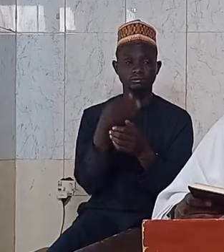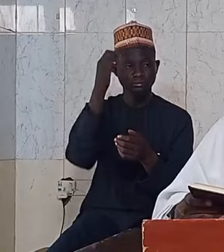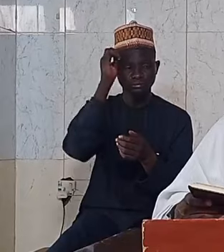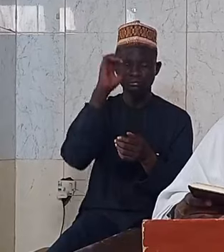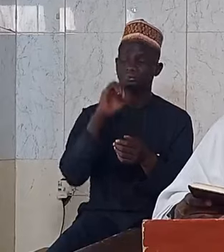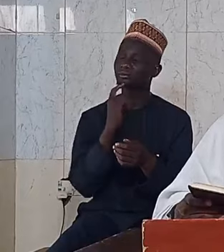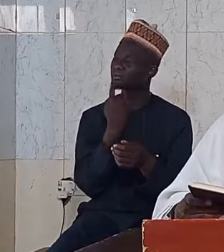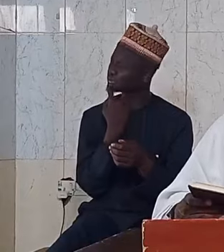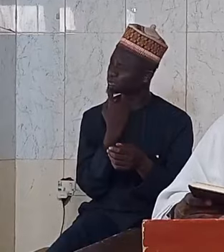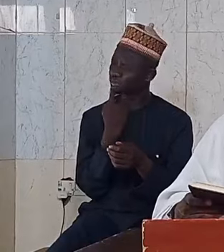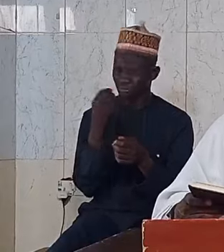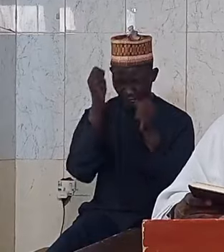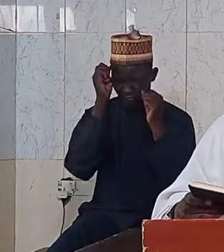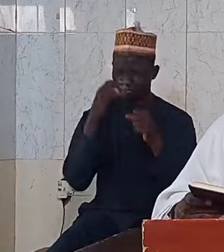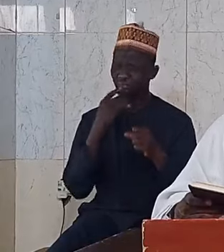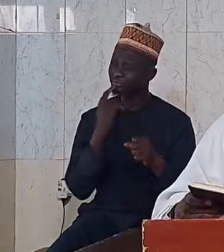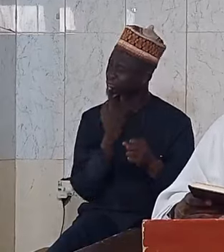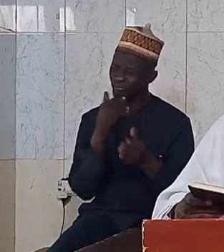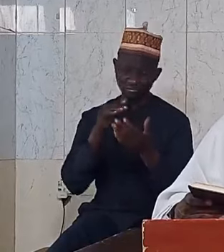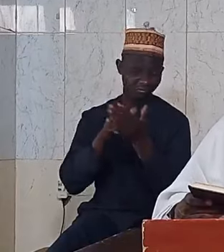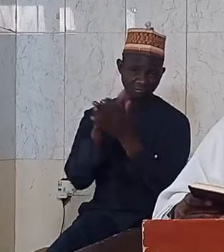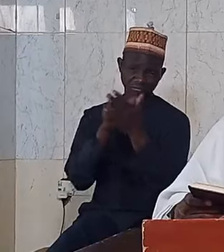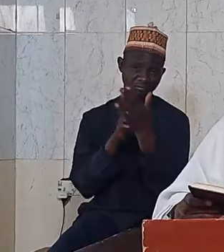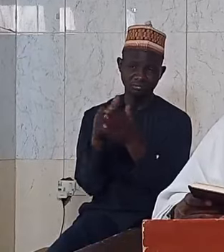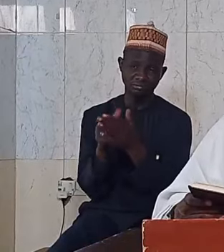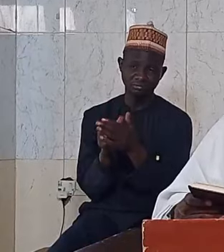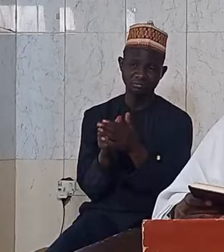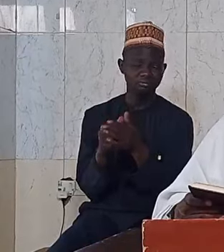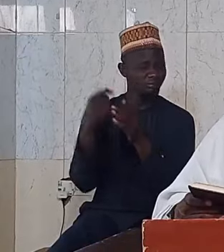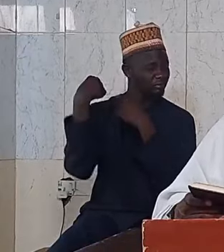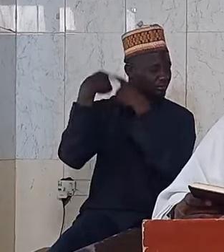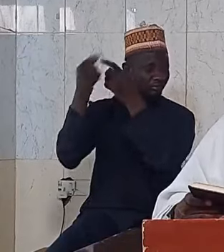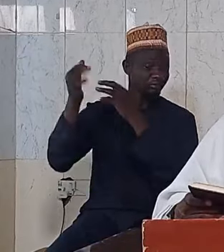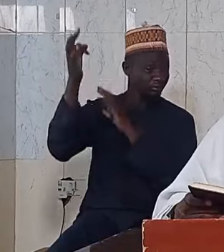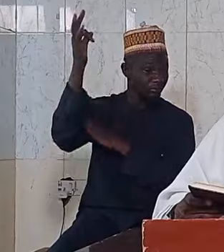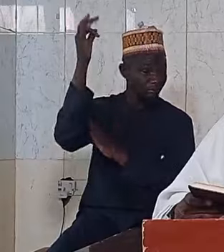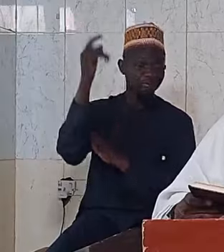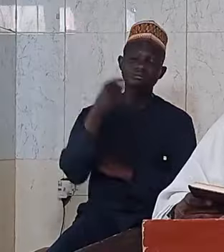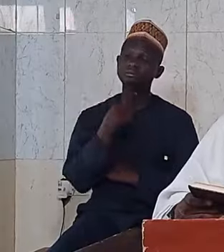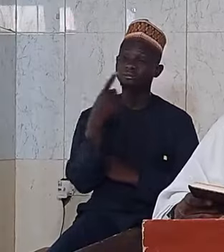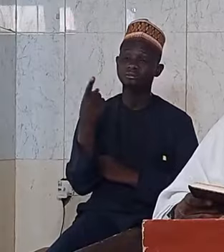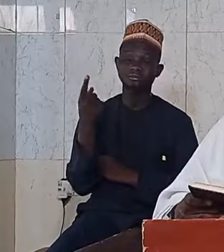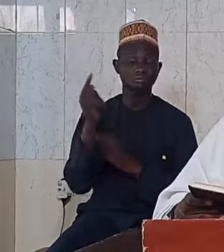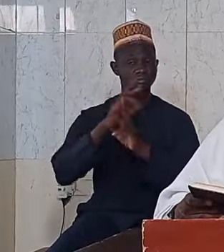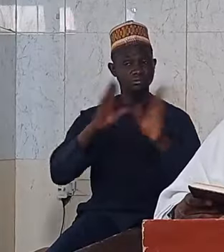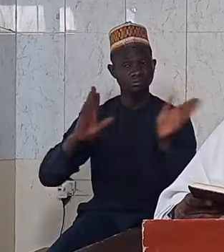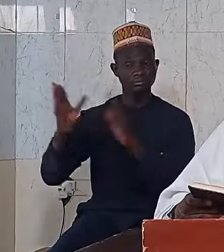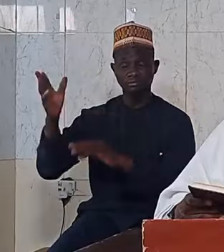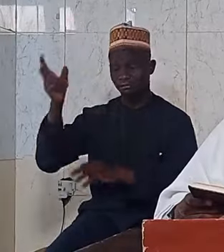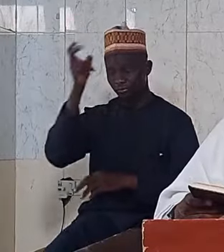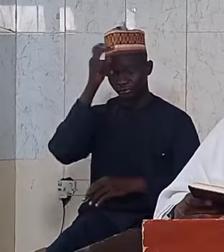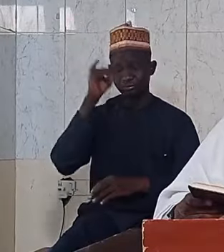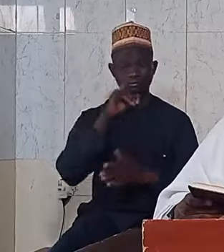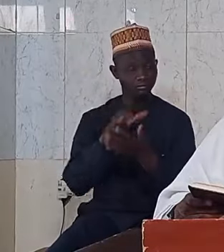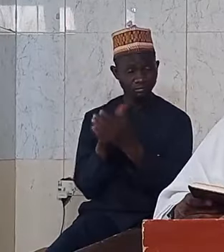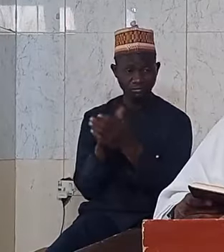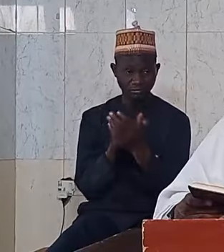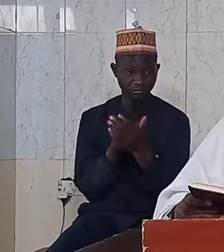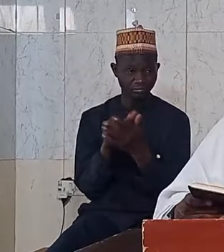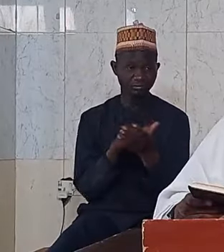to matukar rauni ne da shi tunda Allah ya ce inna kaida shaytani kana da'ifa to